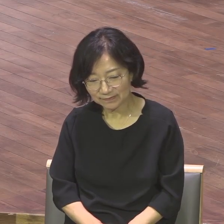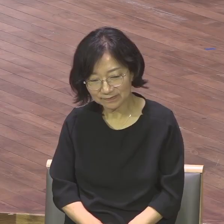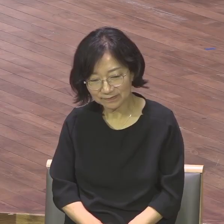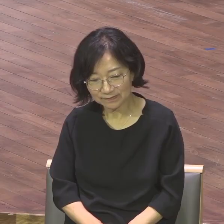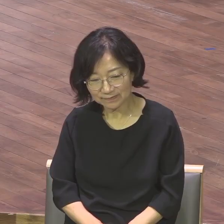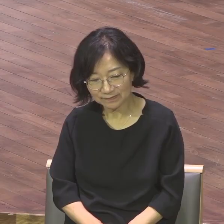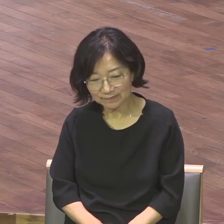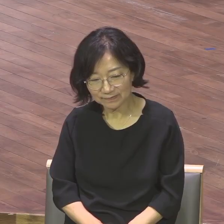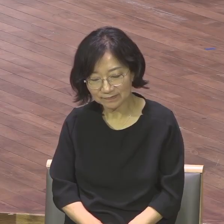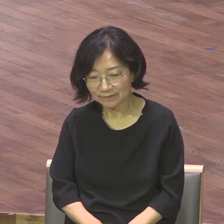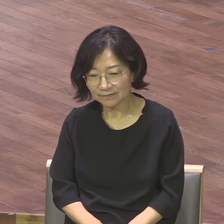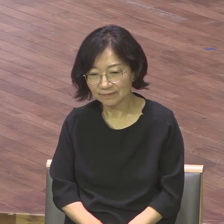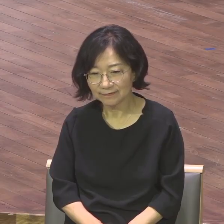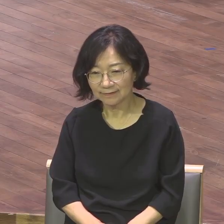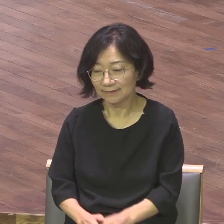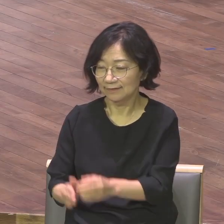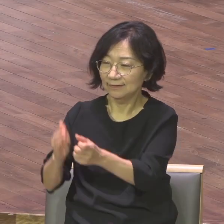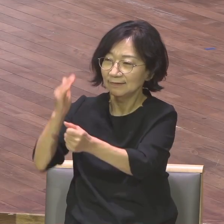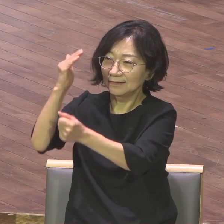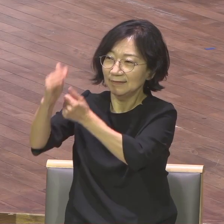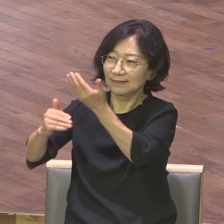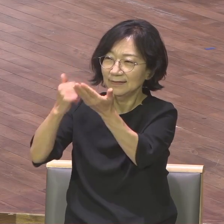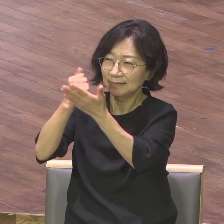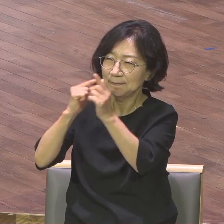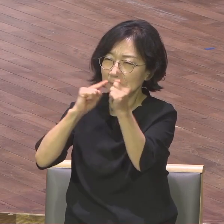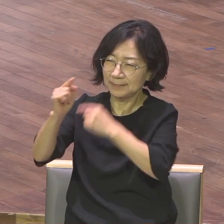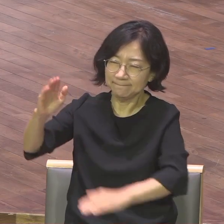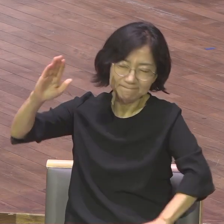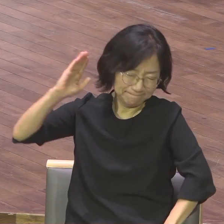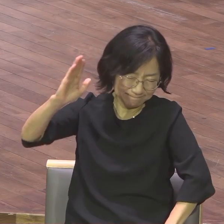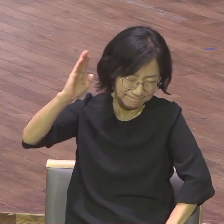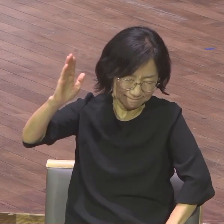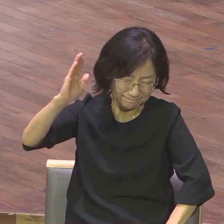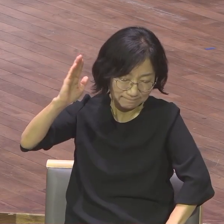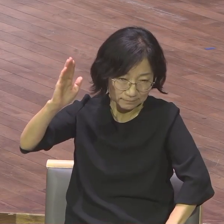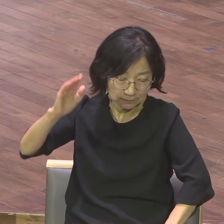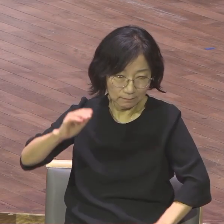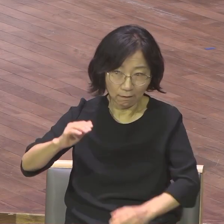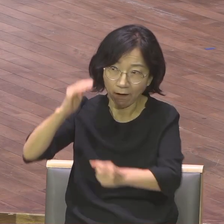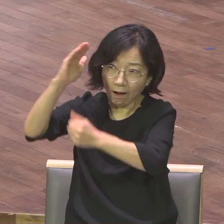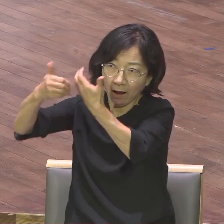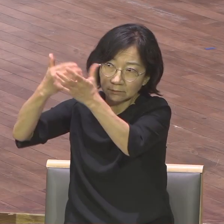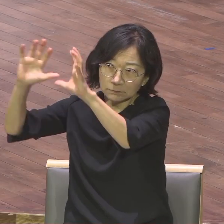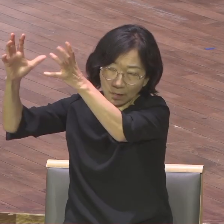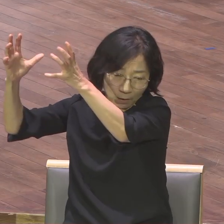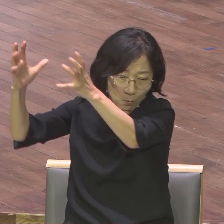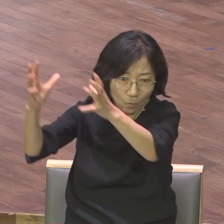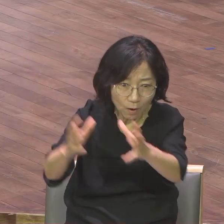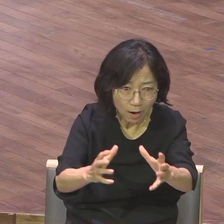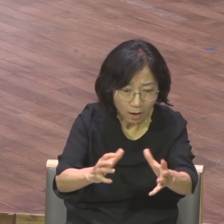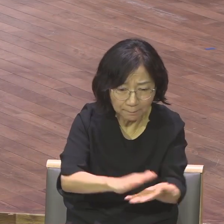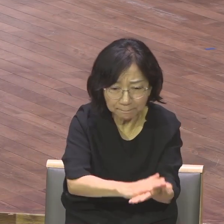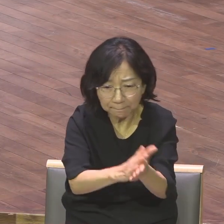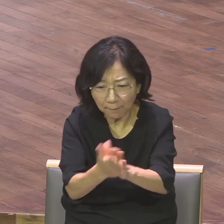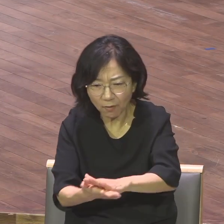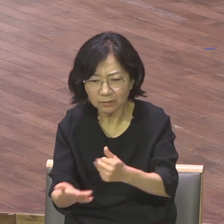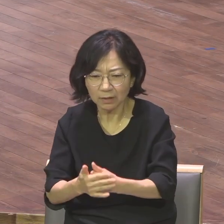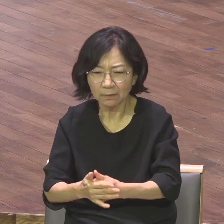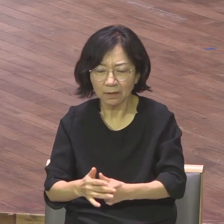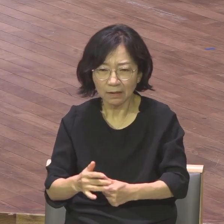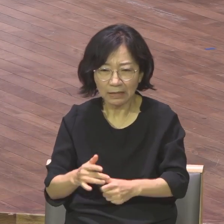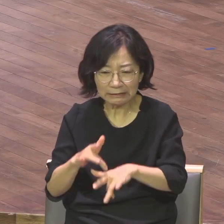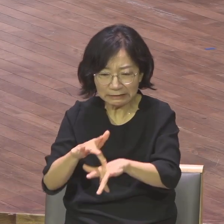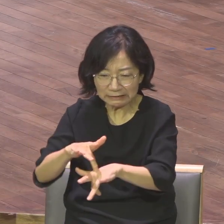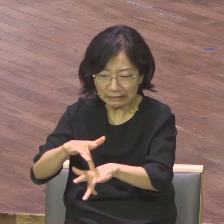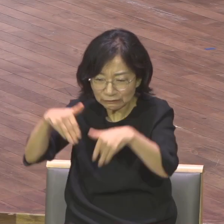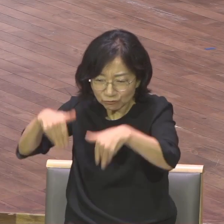말씀이 선포되는 현장에 하나님 나라가 임하는 영적 지각변도 일어나기 때문에 무섭단 말이에요.